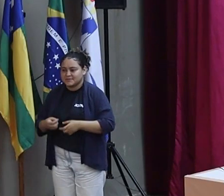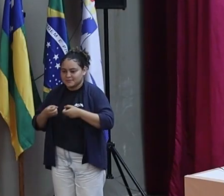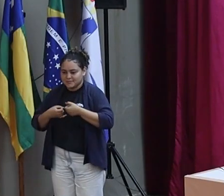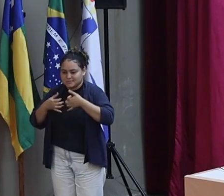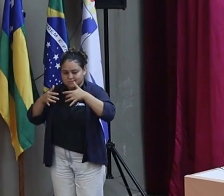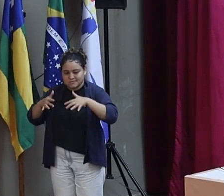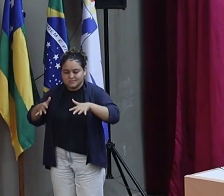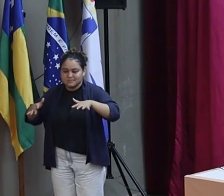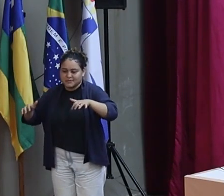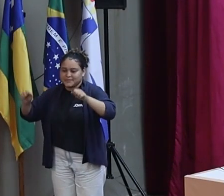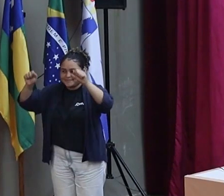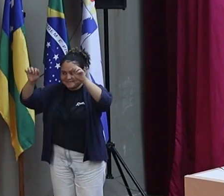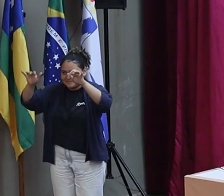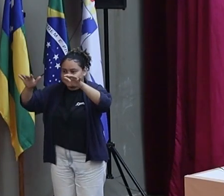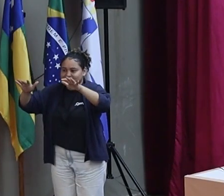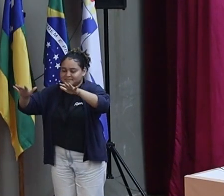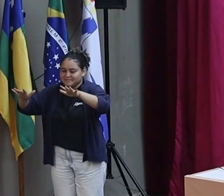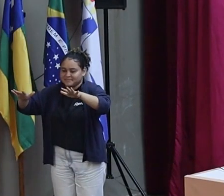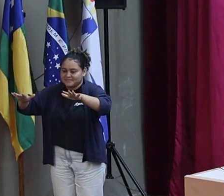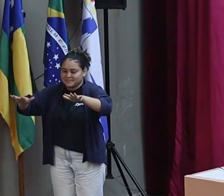espalhe bênçãos. Sou